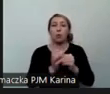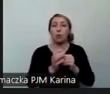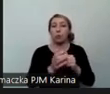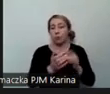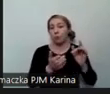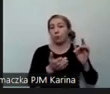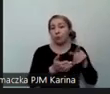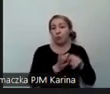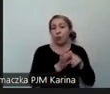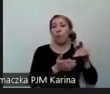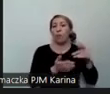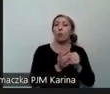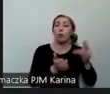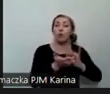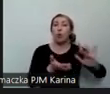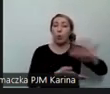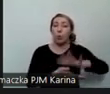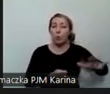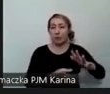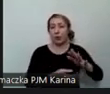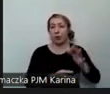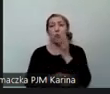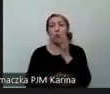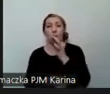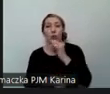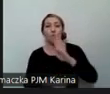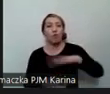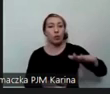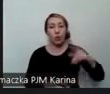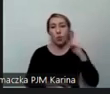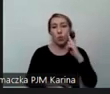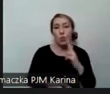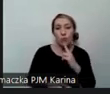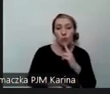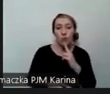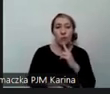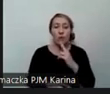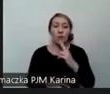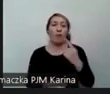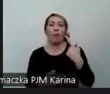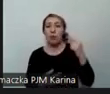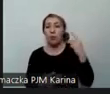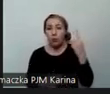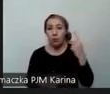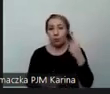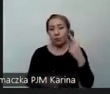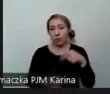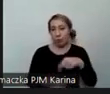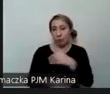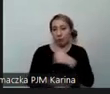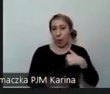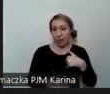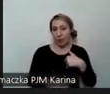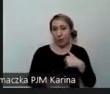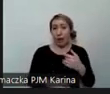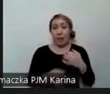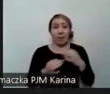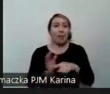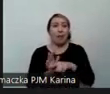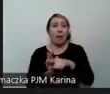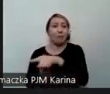adresowane, młodzieży i dzieci niesłyszących i głuchych w Polsce, dla których do dziś nie